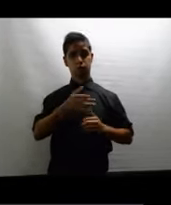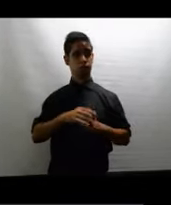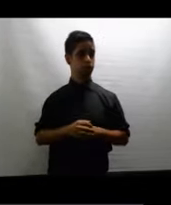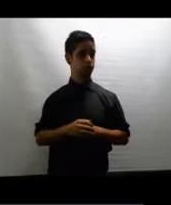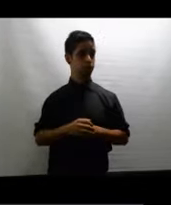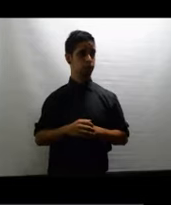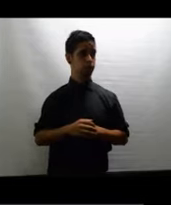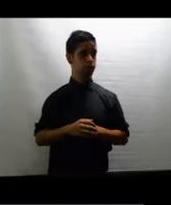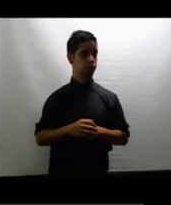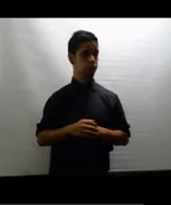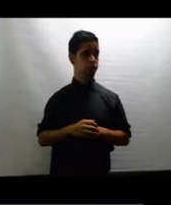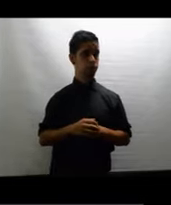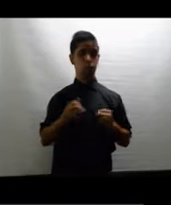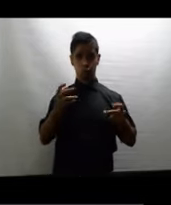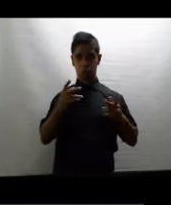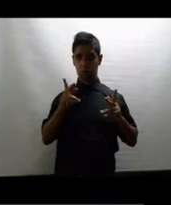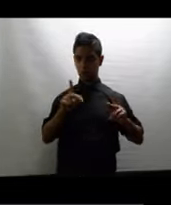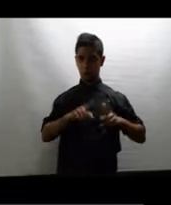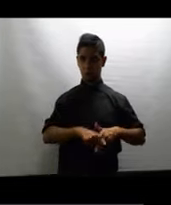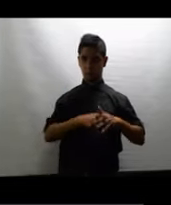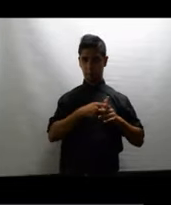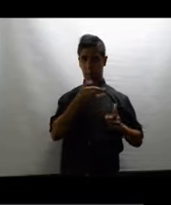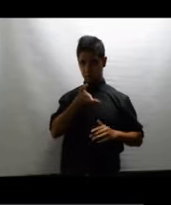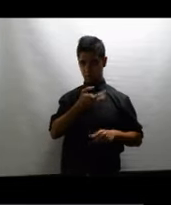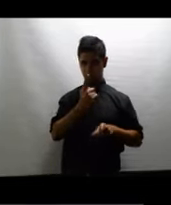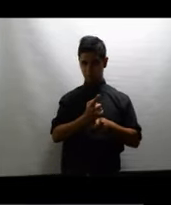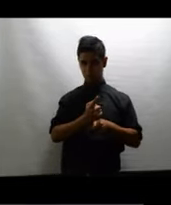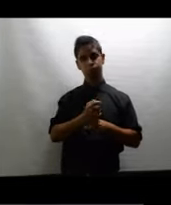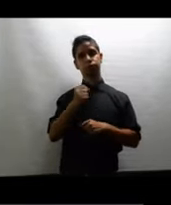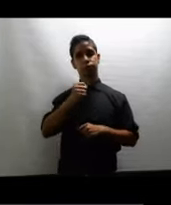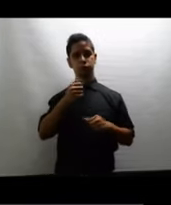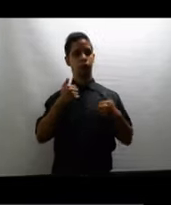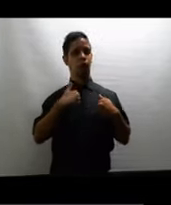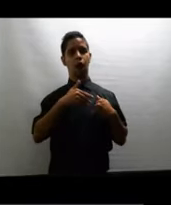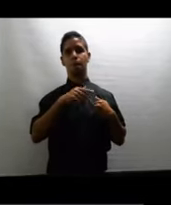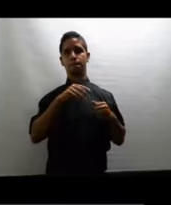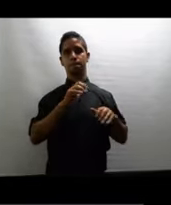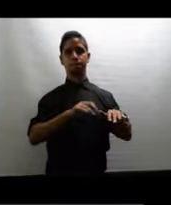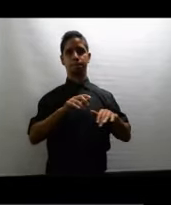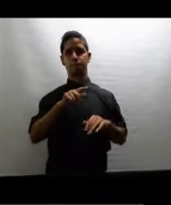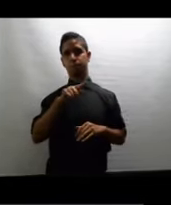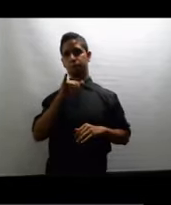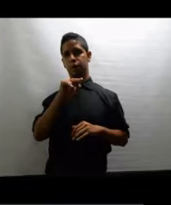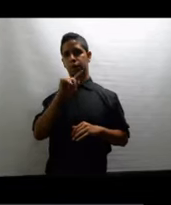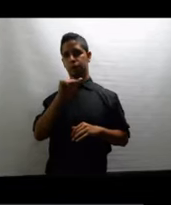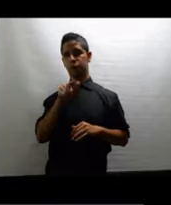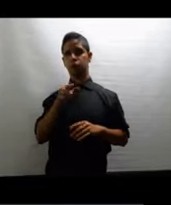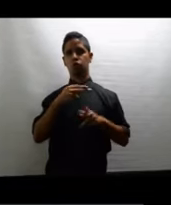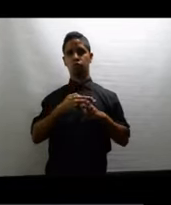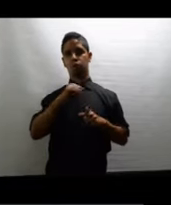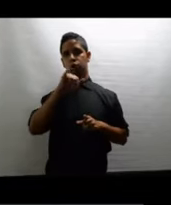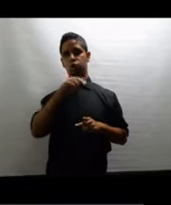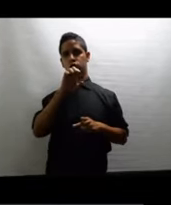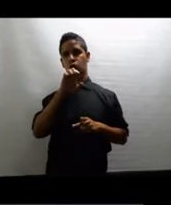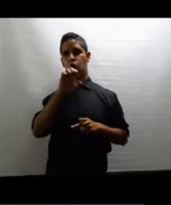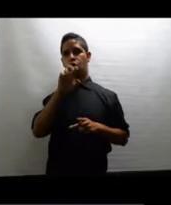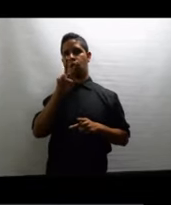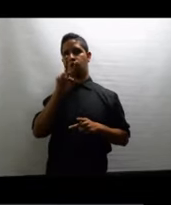Eso te iba a preguntar, o sea, mucha gente empezaba allí. Mucha gente, entonces había un pianista que era Joe Valiente, ese pianista estaba